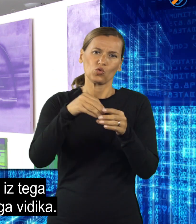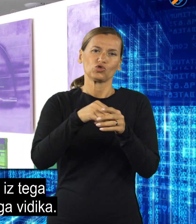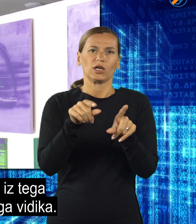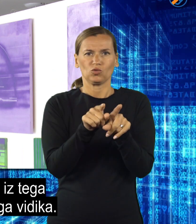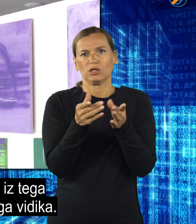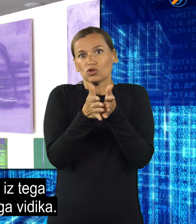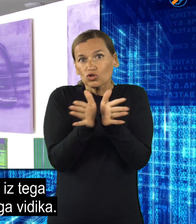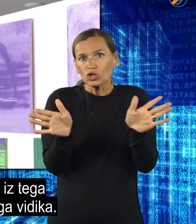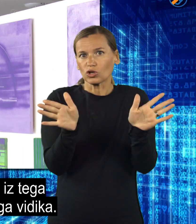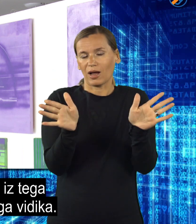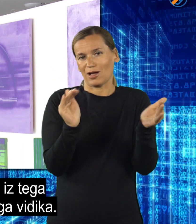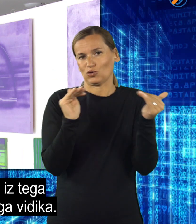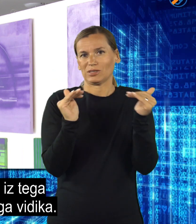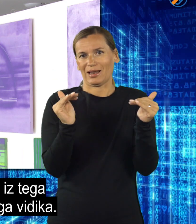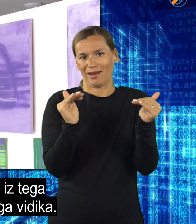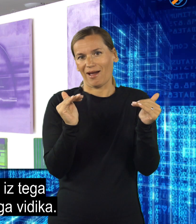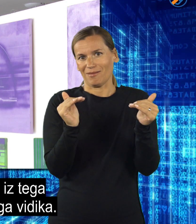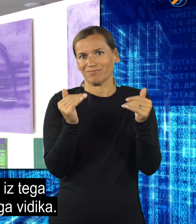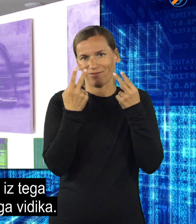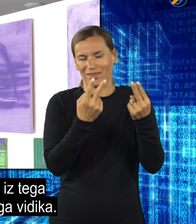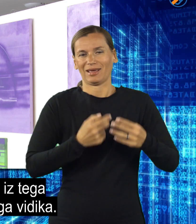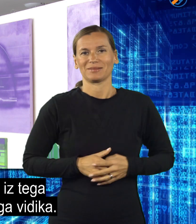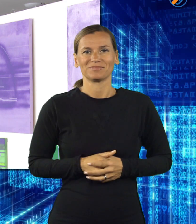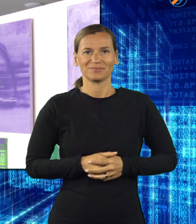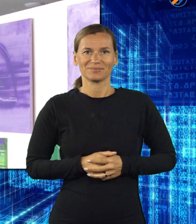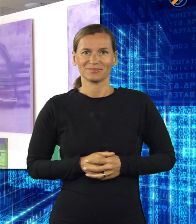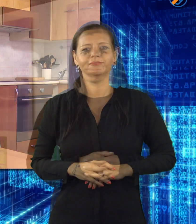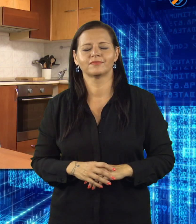vključeni predvsem tudi tega širšega socialnega vidika.